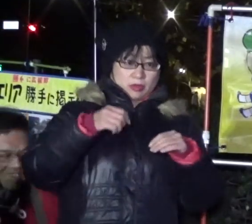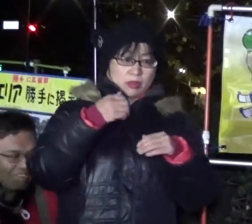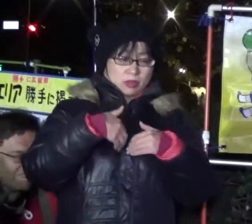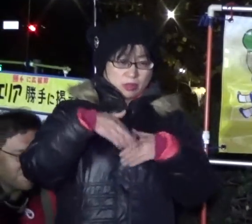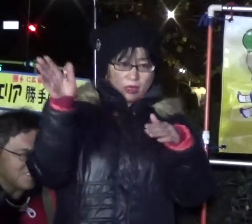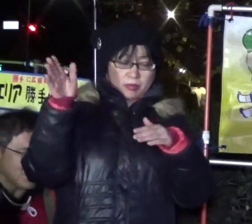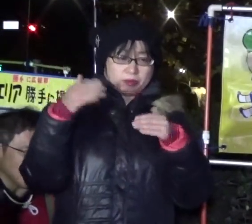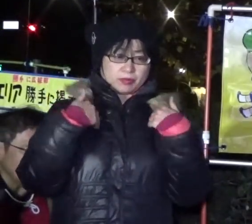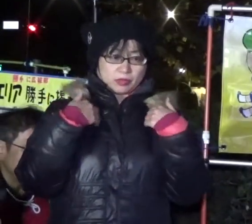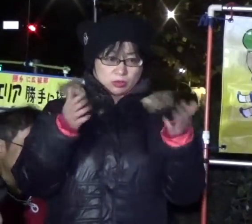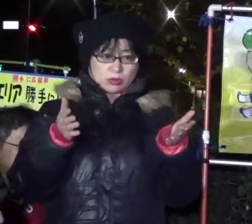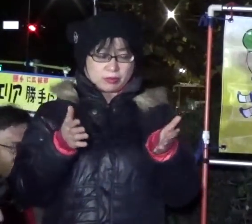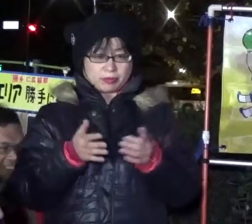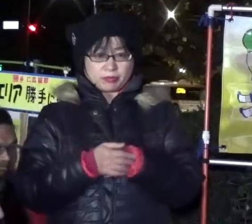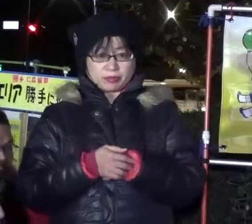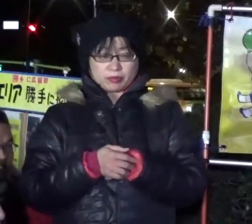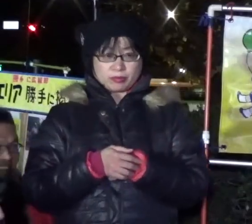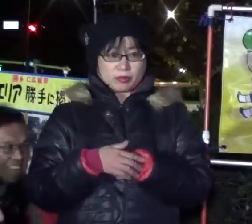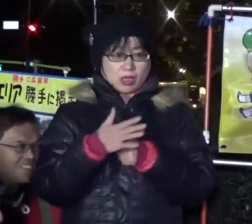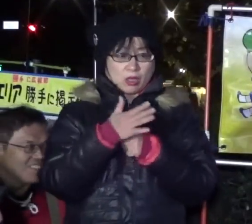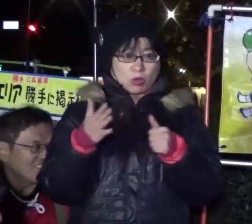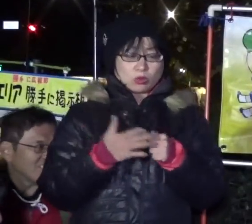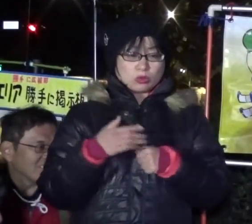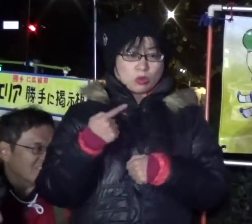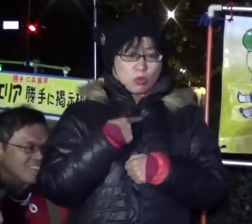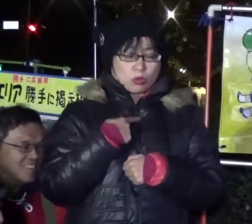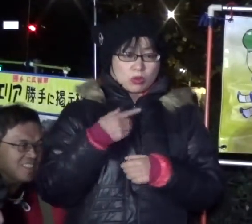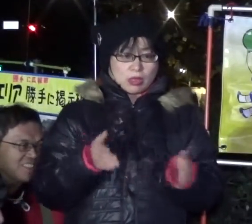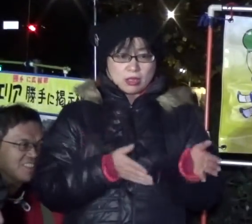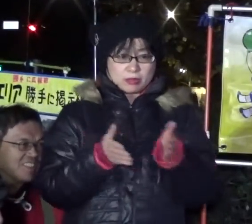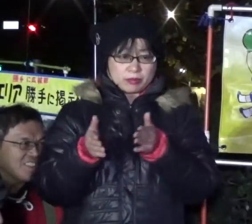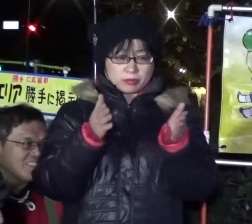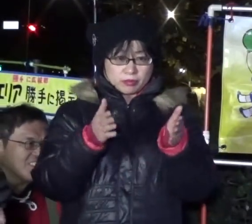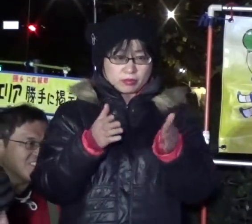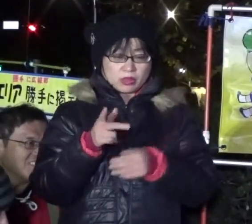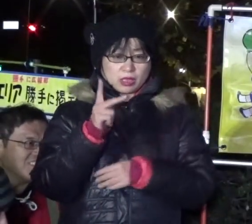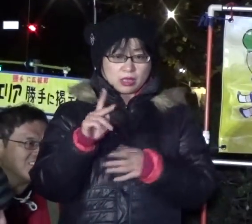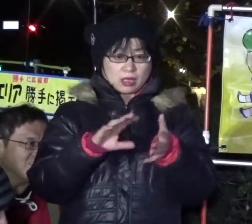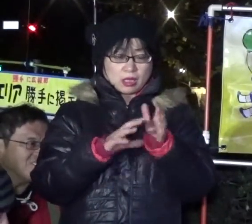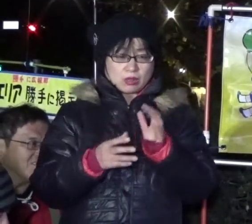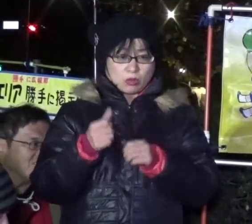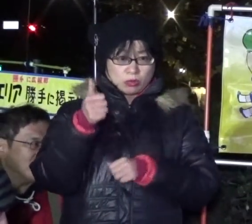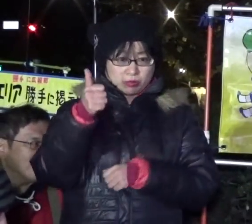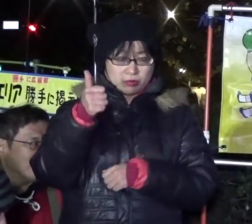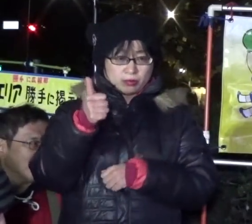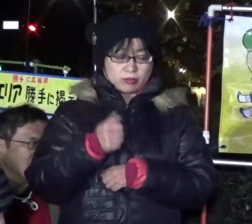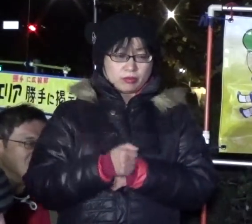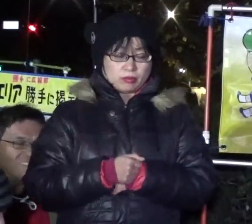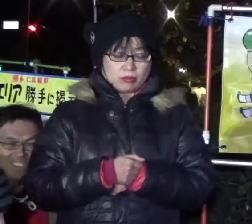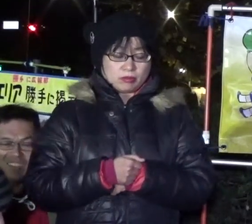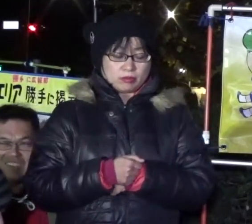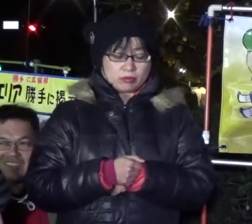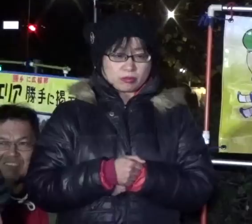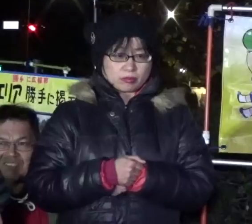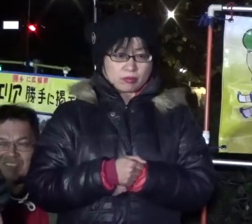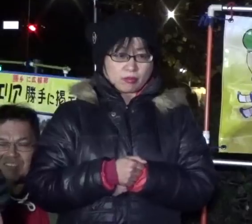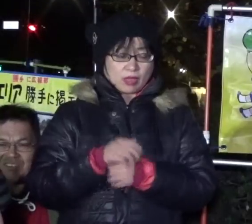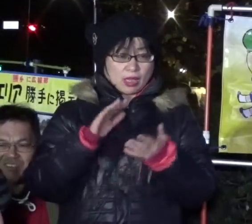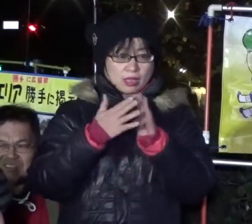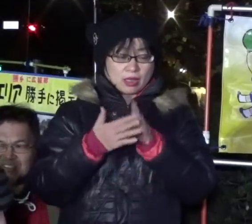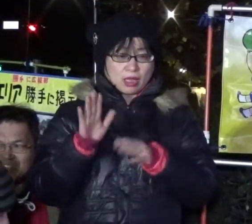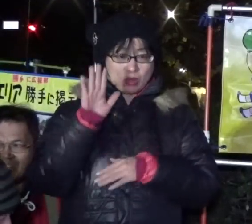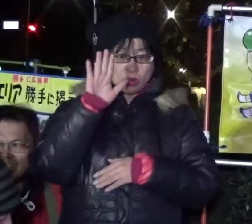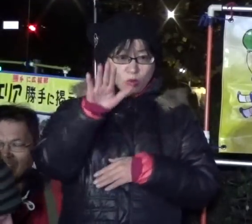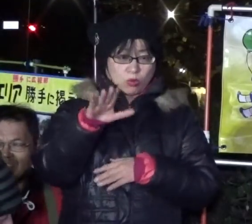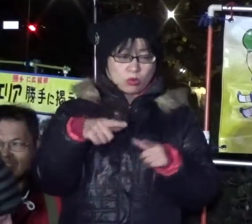ません。保守本流だった加藤浩一元幹事長はこう言いました。戦後の日本